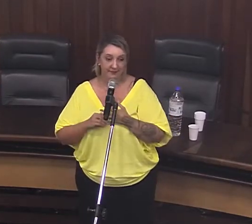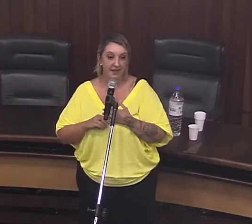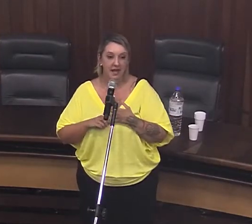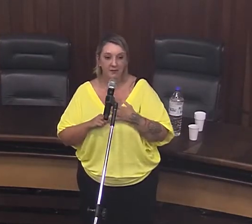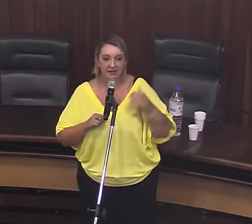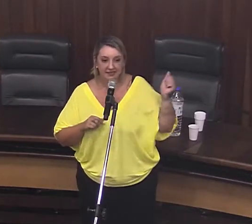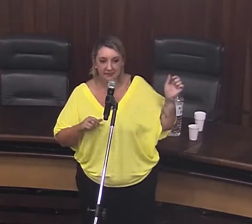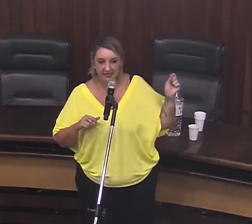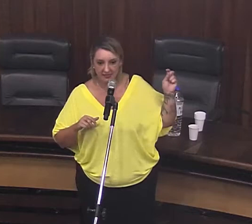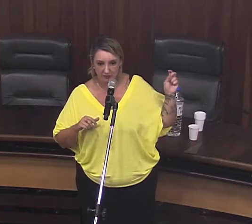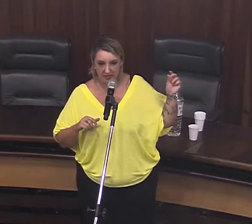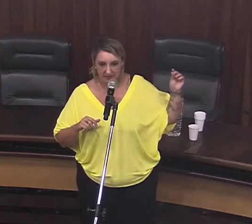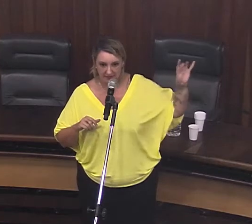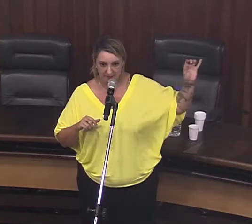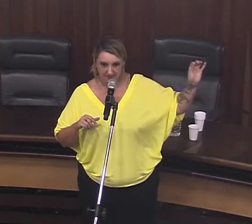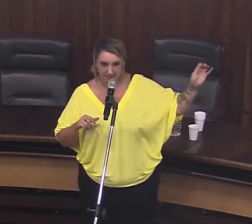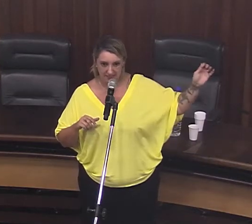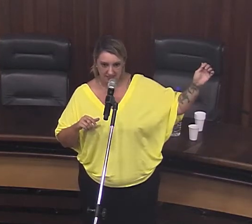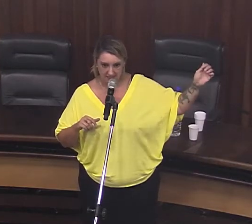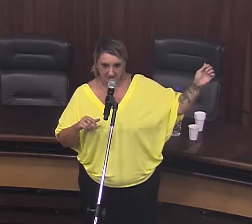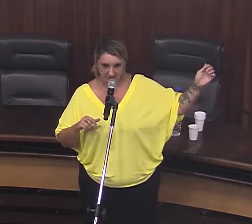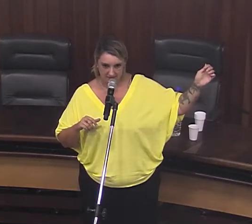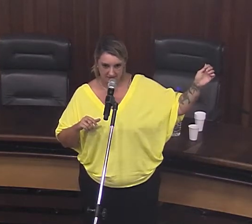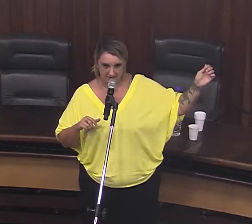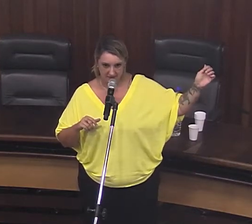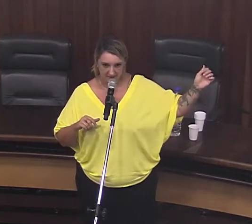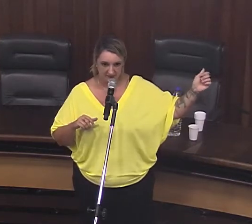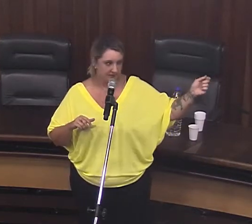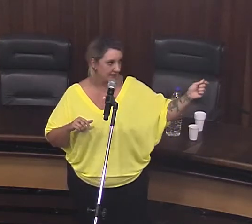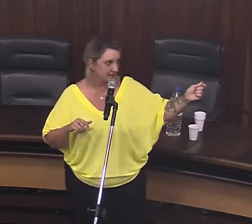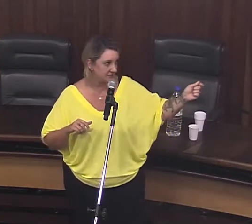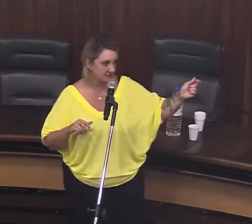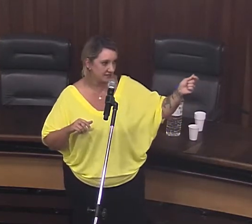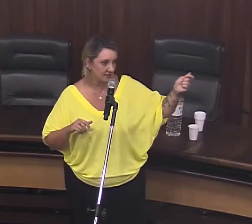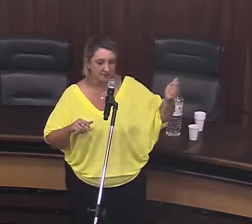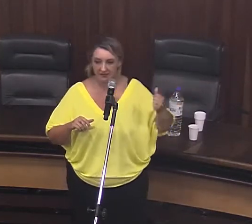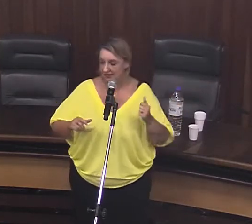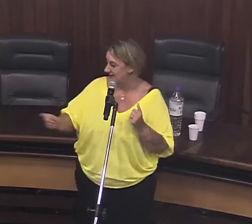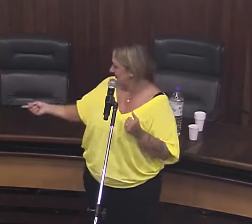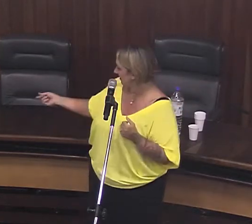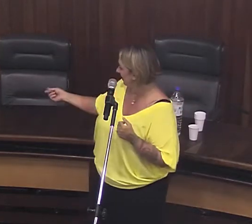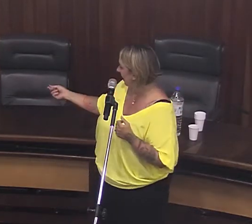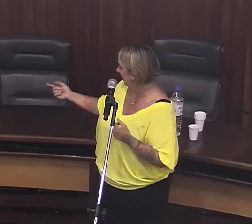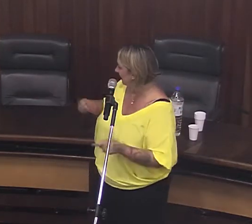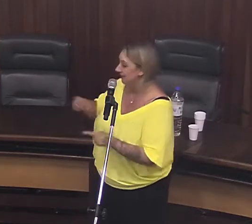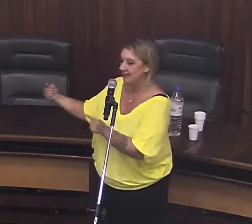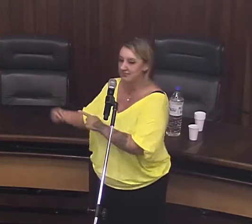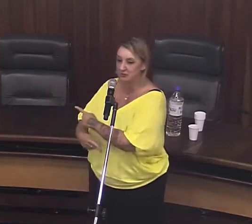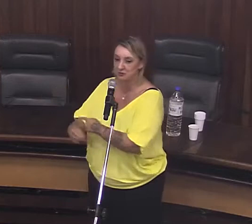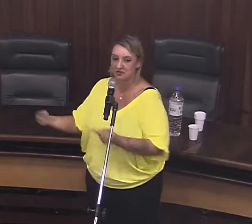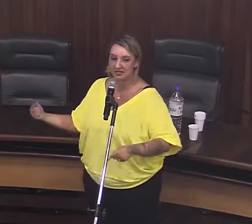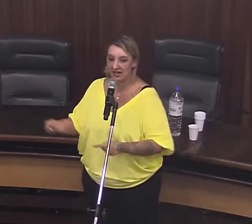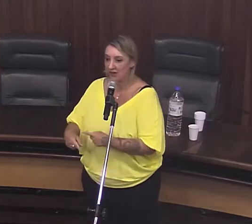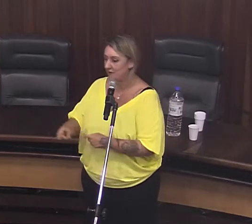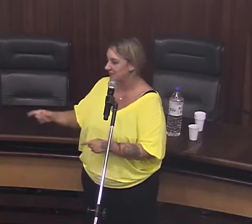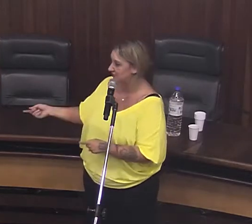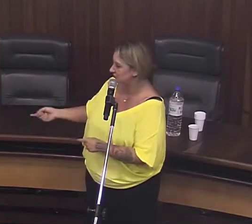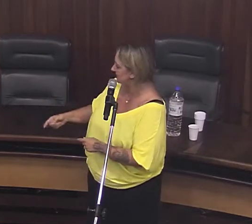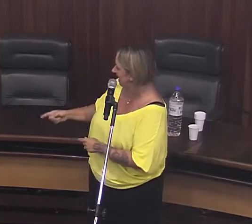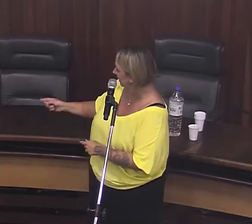É porque ela trabalha aqui do lado, Itapecerica. Né? Então, ela assim, vem e eu vou. Eles cruzam, aqui, é o feitiço de Áquila